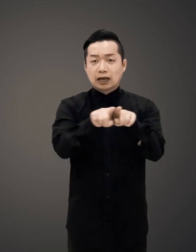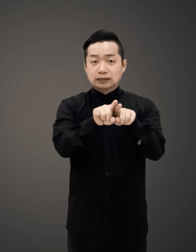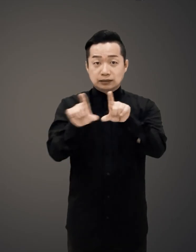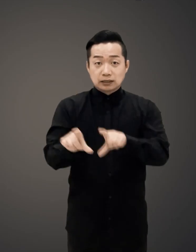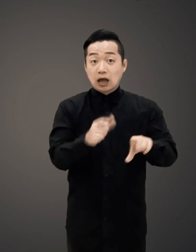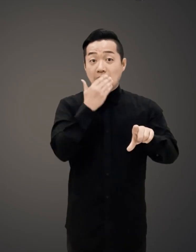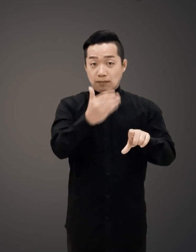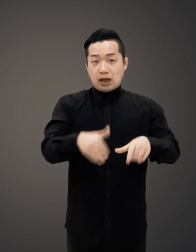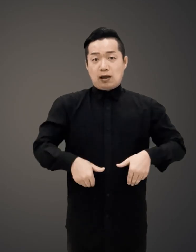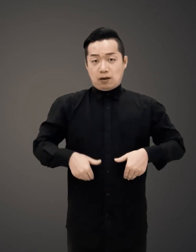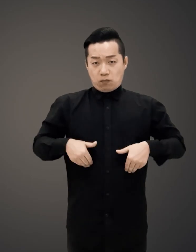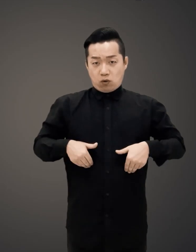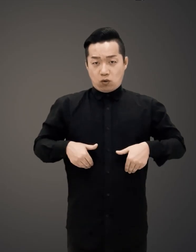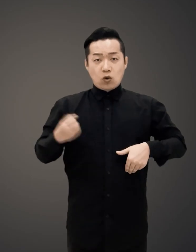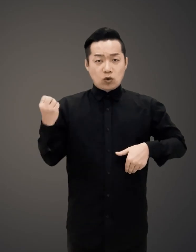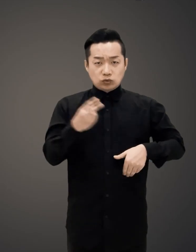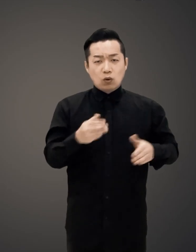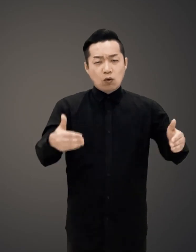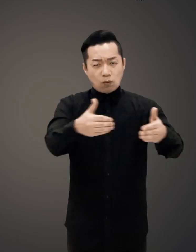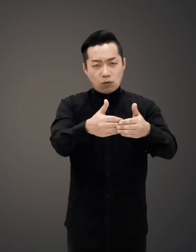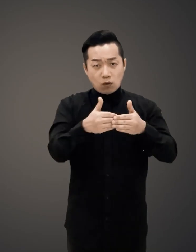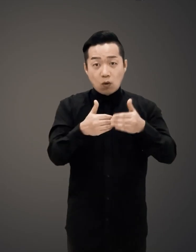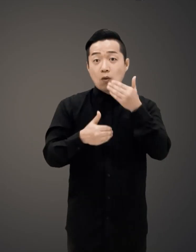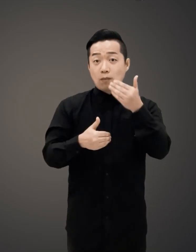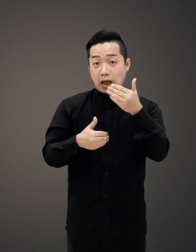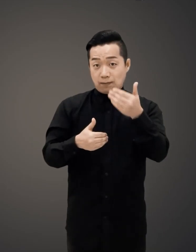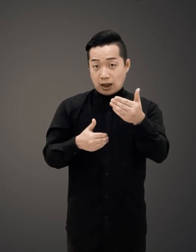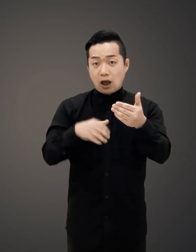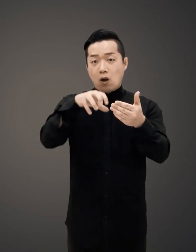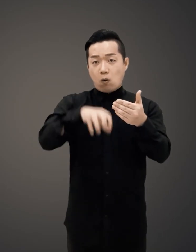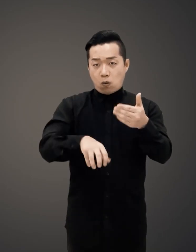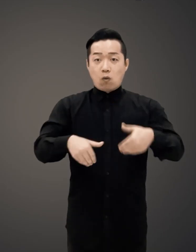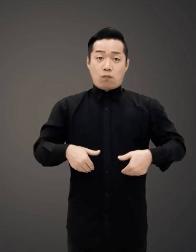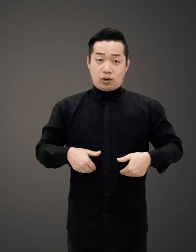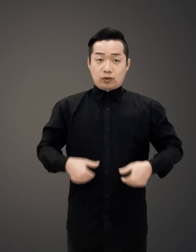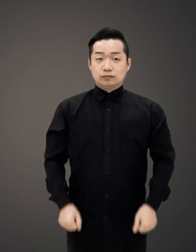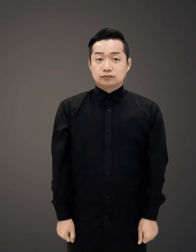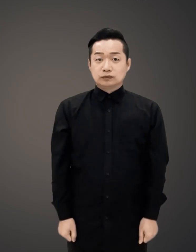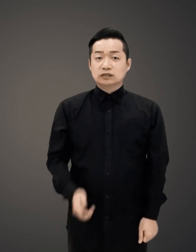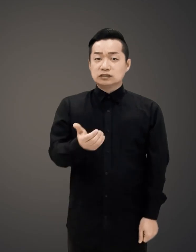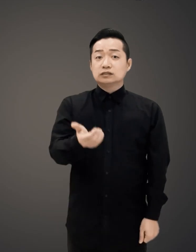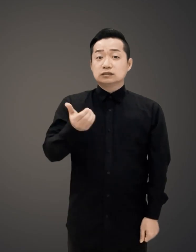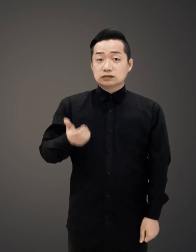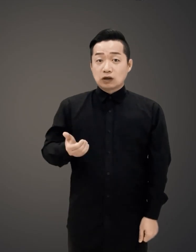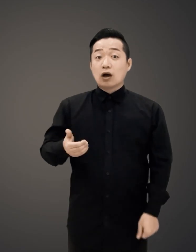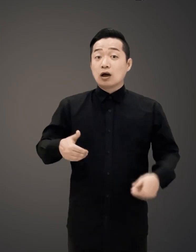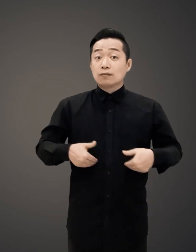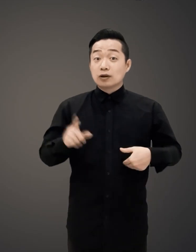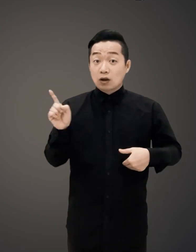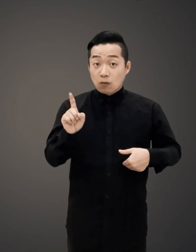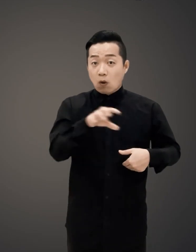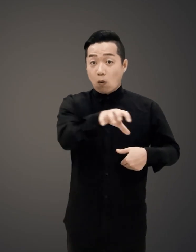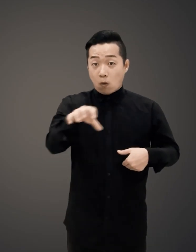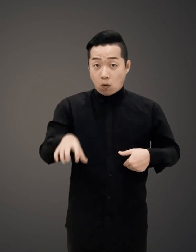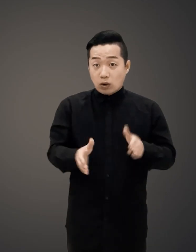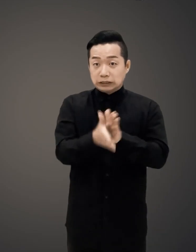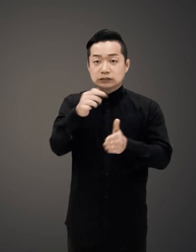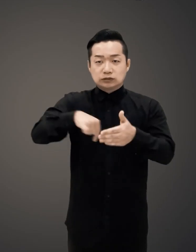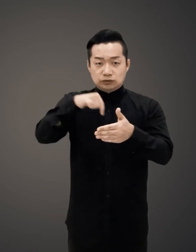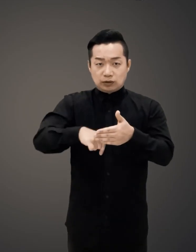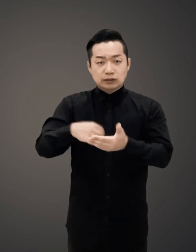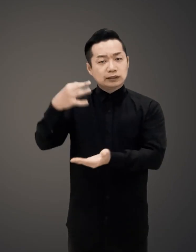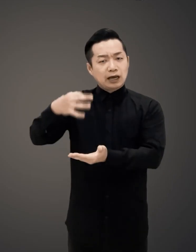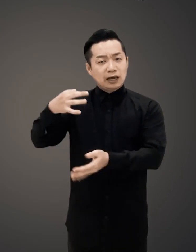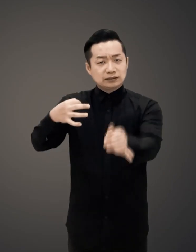있는 따뜻하고 포용력 있는 공간이 되는 게 되게 중요한데 이를 위해서 어떤 공간들이 우리 도시 속에서